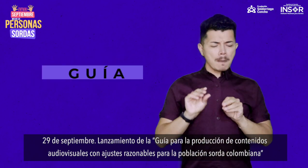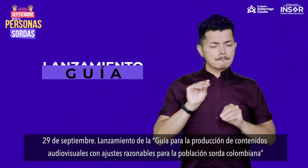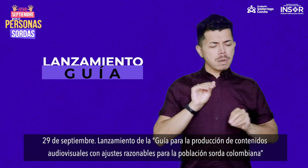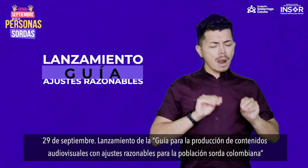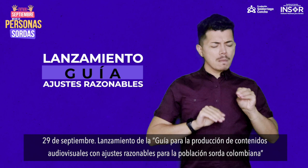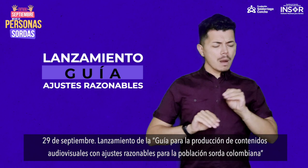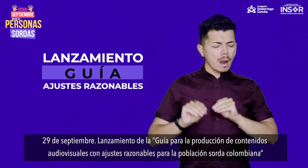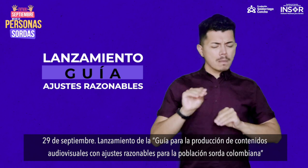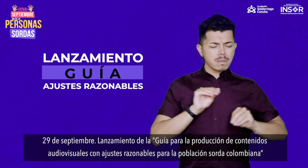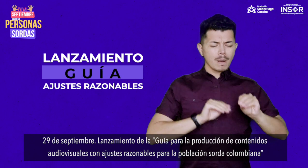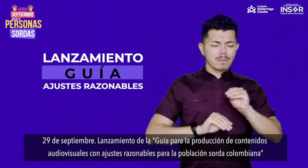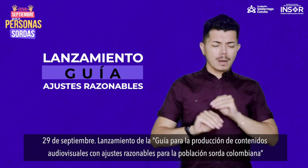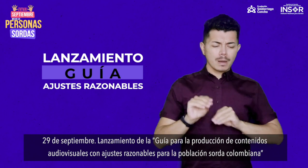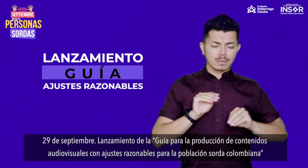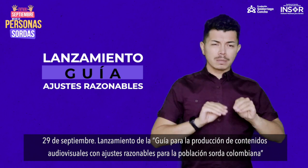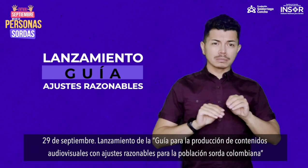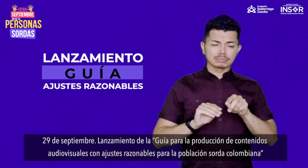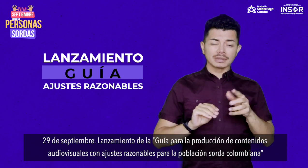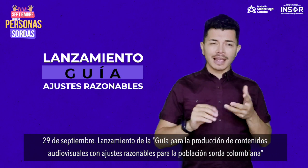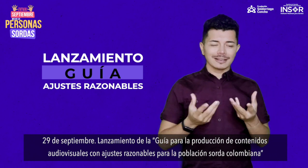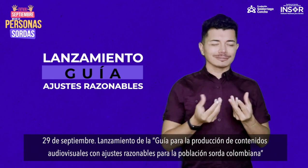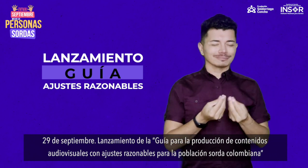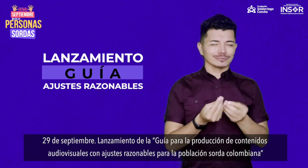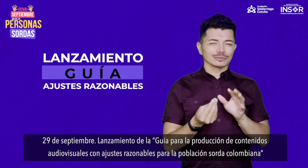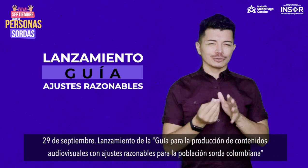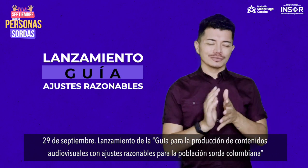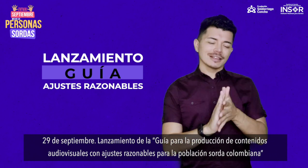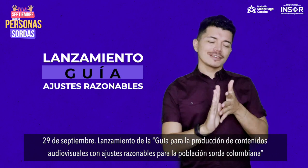lanzamiento de la guía para la producción de contenidos audiovisuales